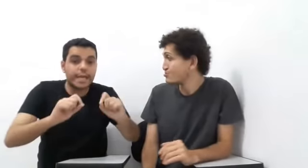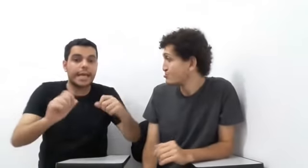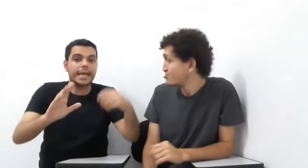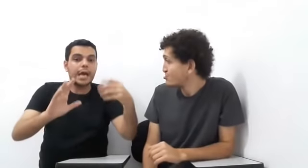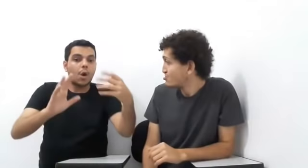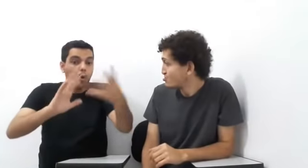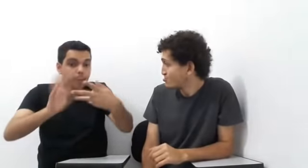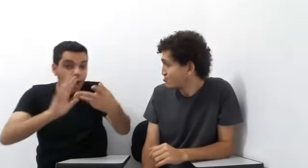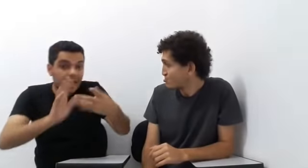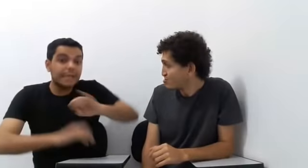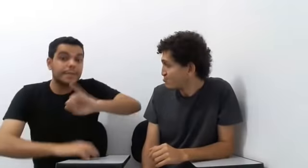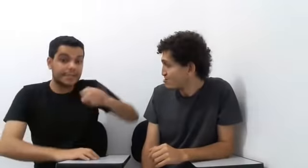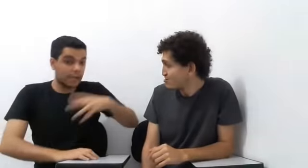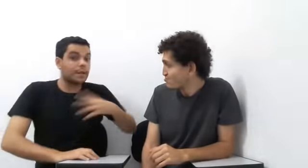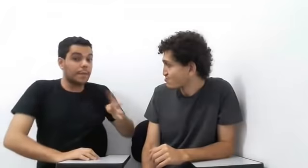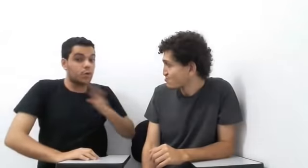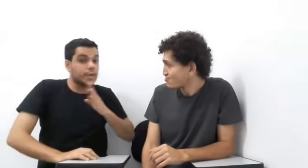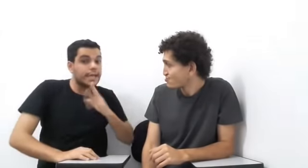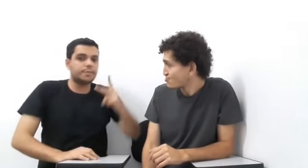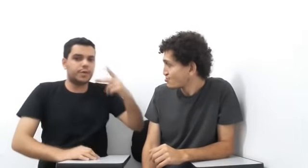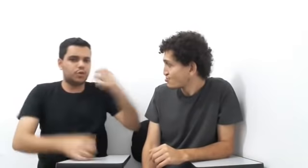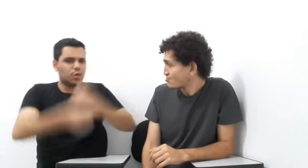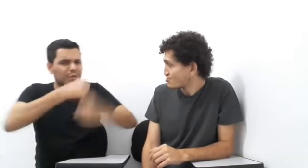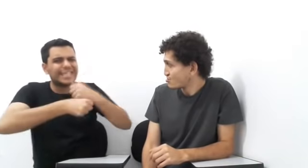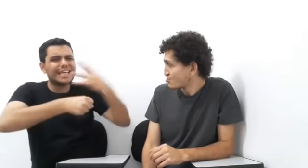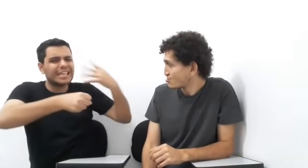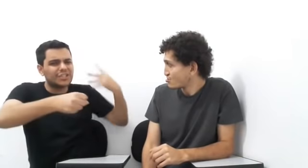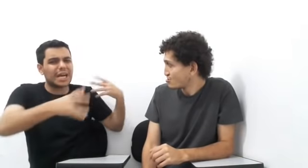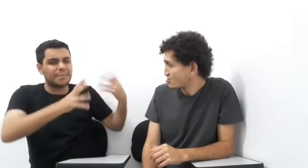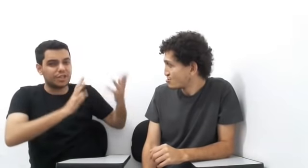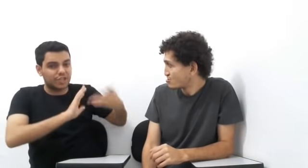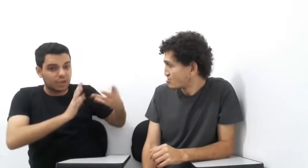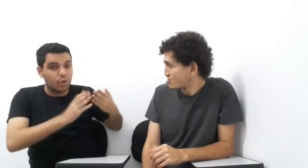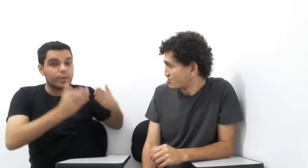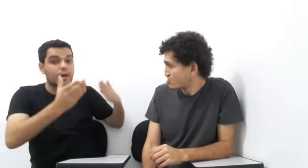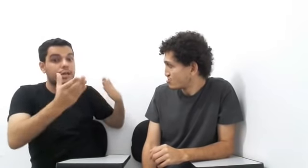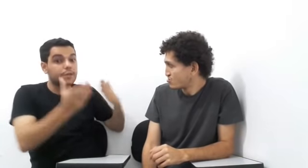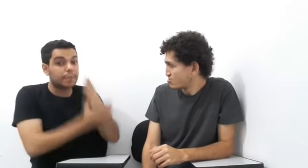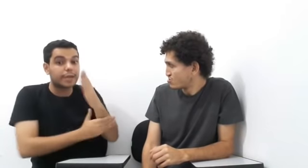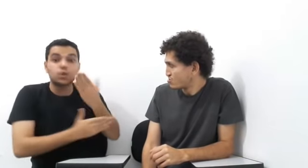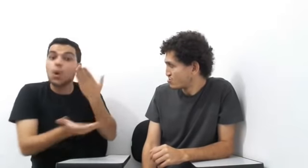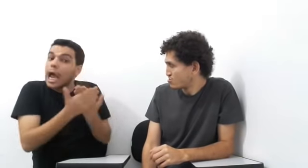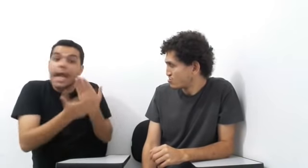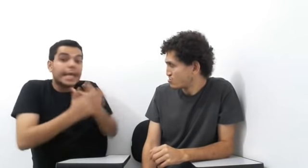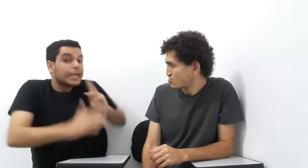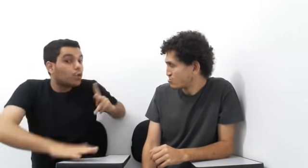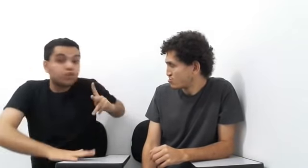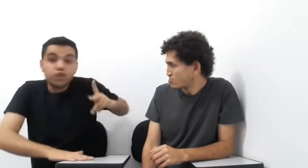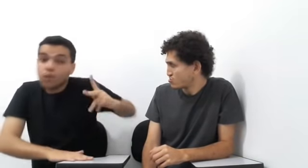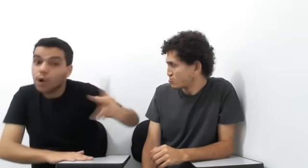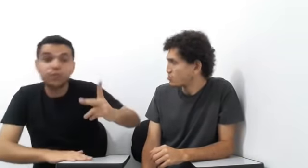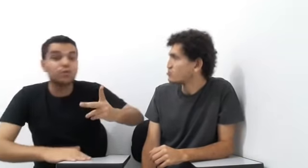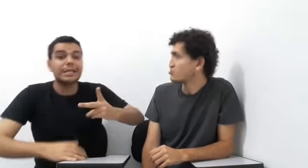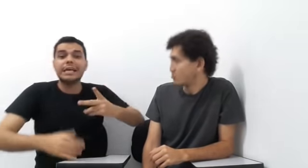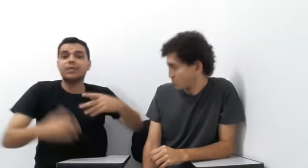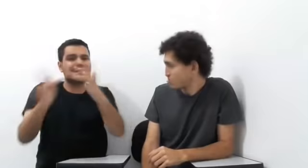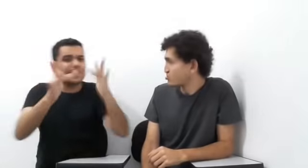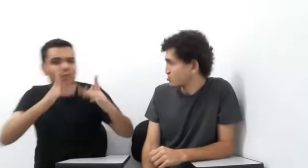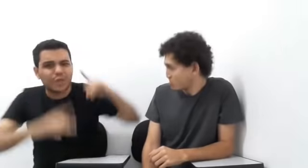que? O Prolibras, eu também conheço pessoas que antigamente tentou o Prolibras, passou e continuou estudando e teve contato